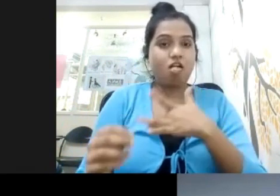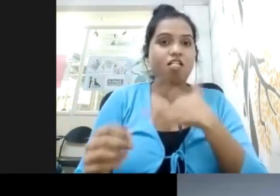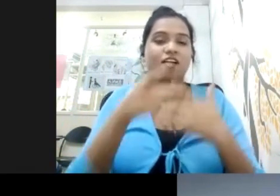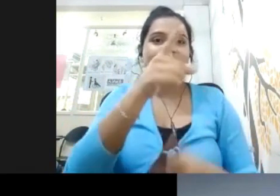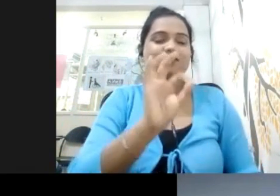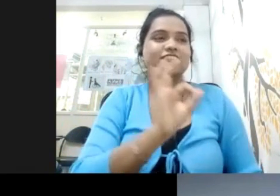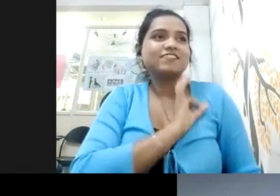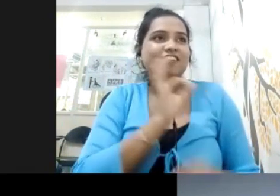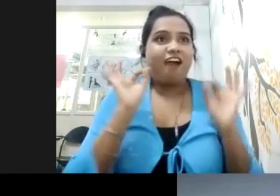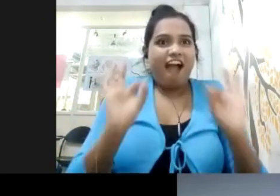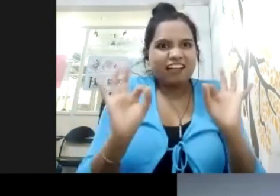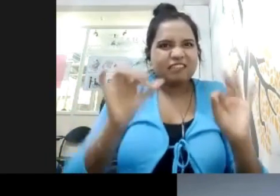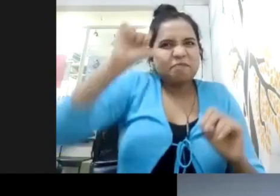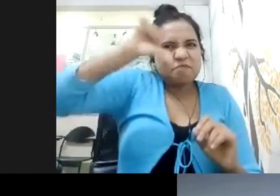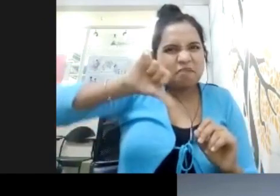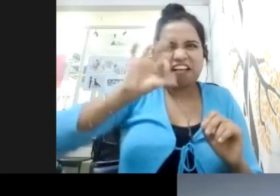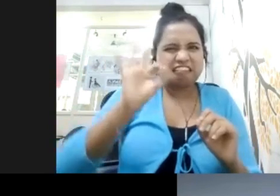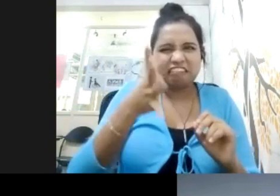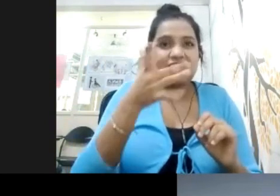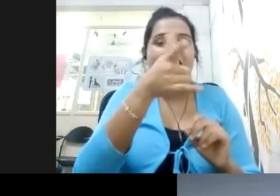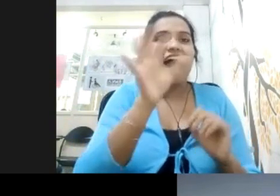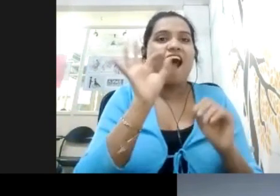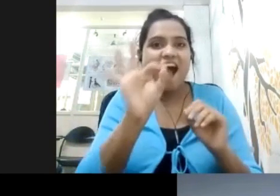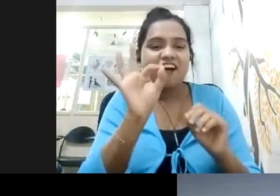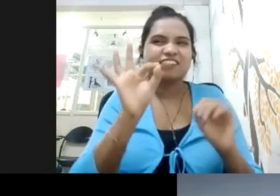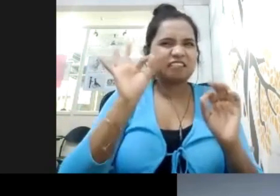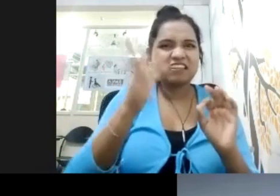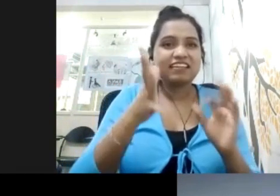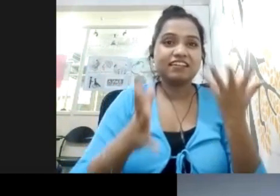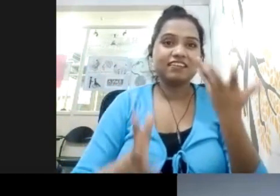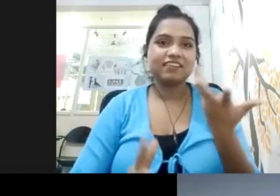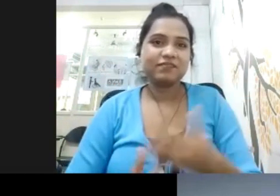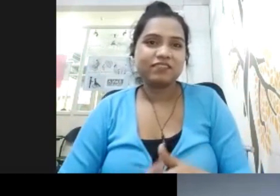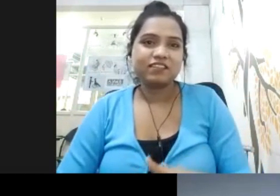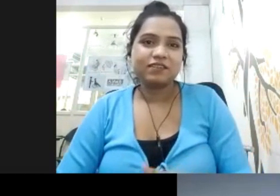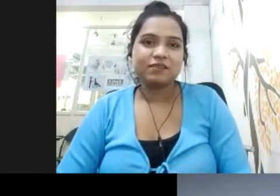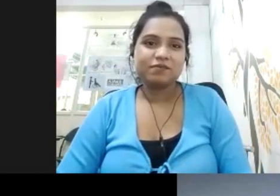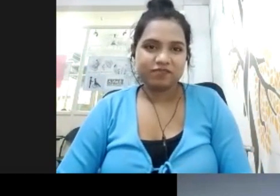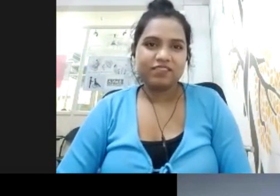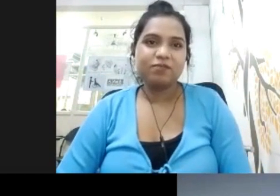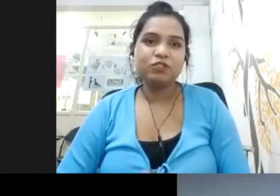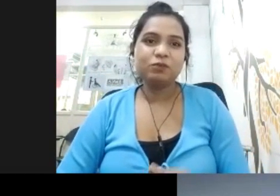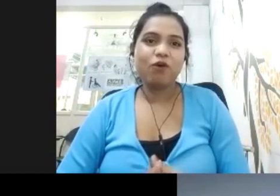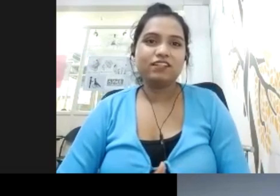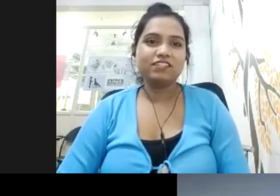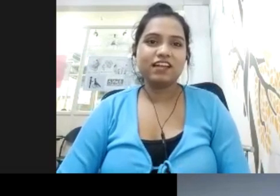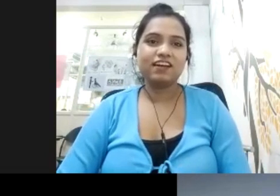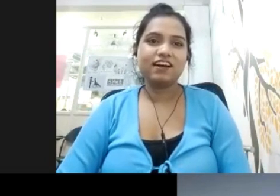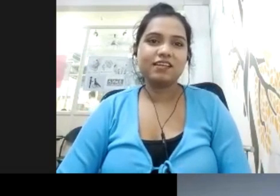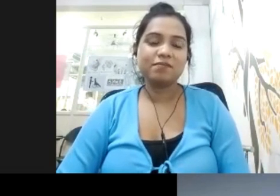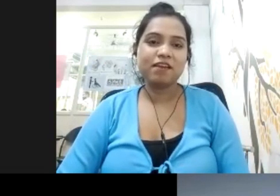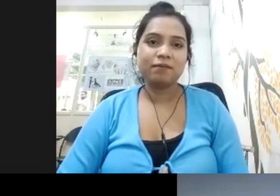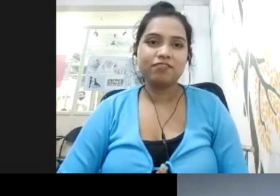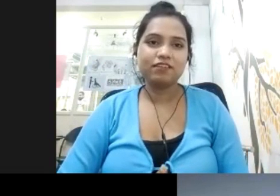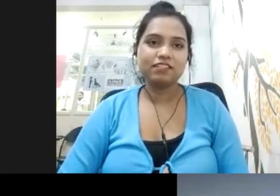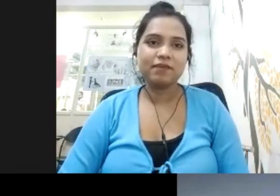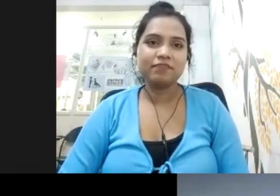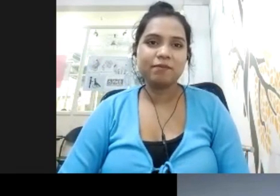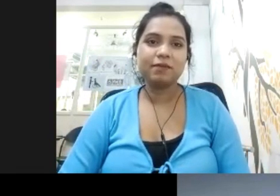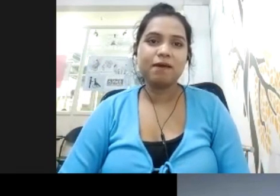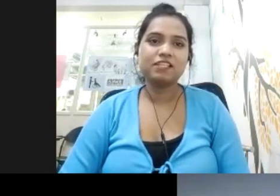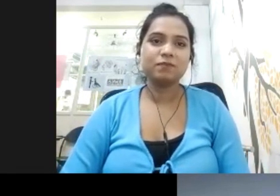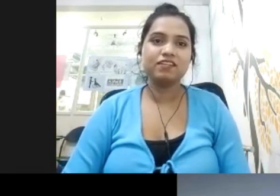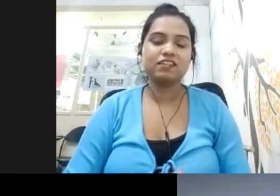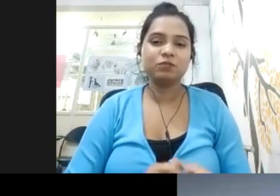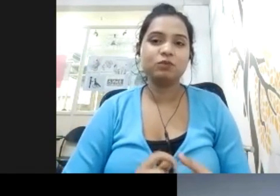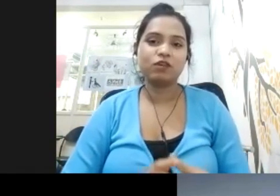एक्साइटिंग या नर्वस मोमेंट कौन सा था, उसके बारे में थोड़ा शेयर करें हमारे लिए। मुझे बहुत अच्छा लगा कि मेरा फर्स्ट टाइम था,